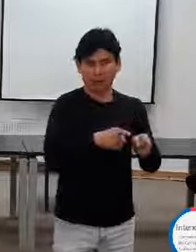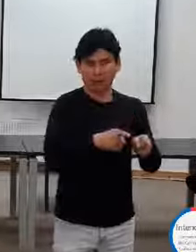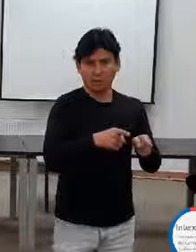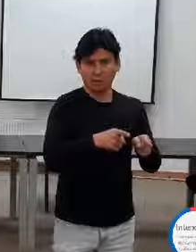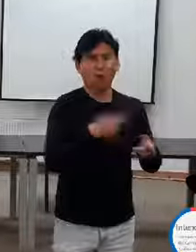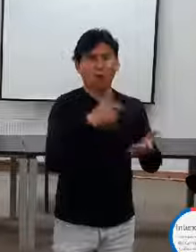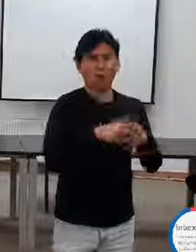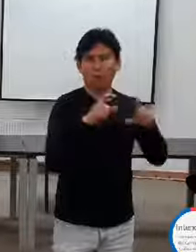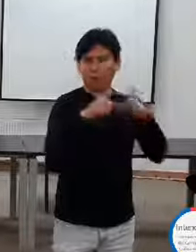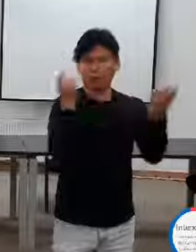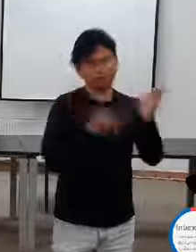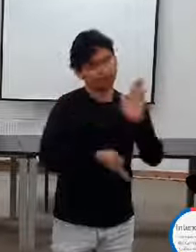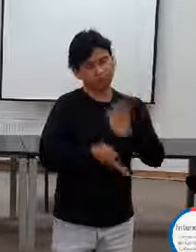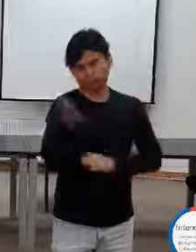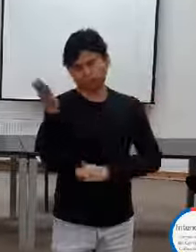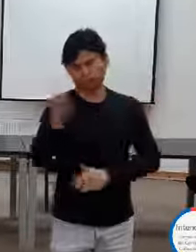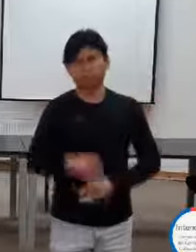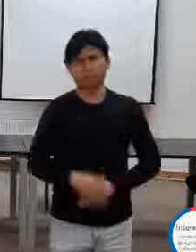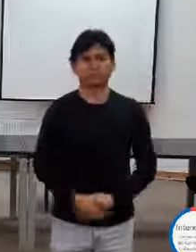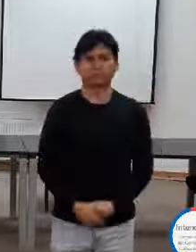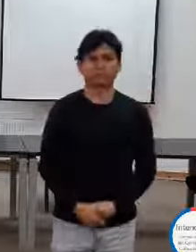comprar un pasaje de retorno.